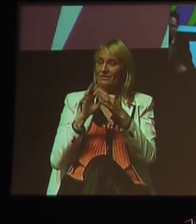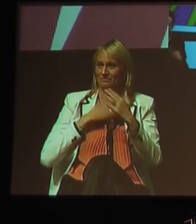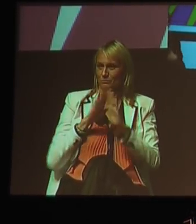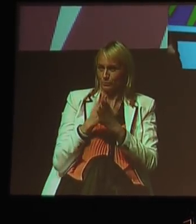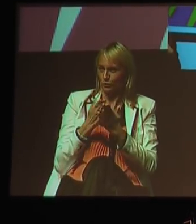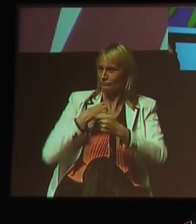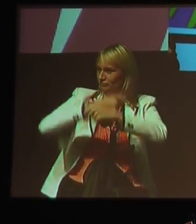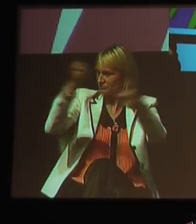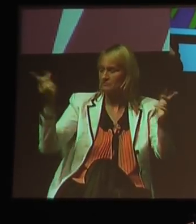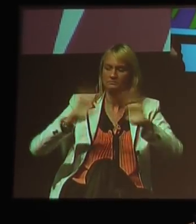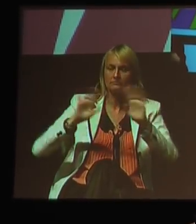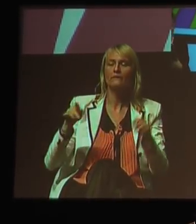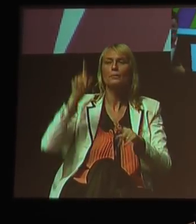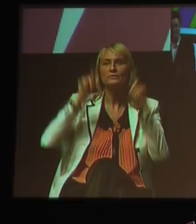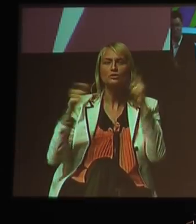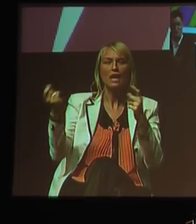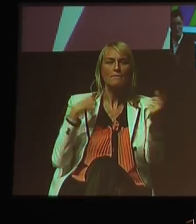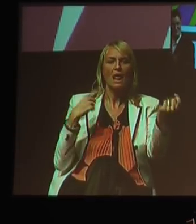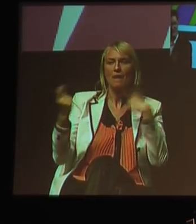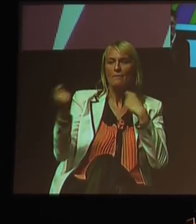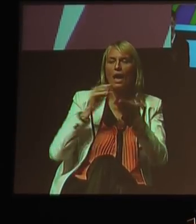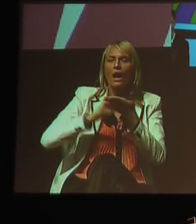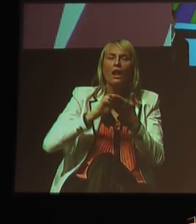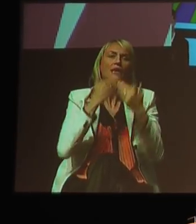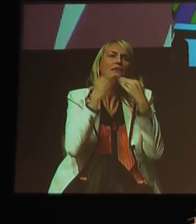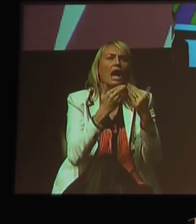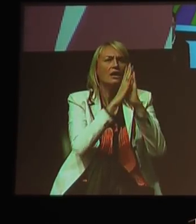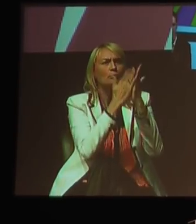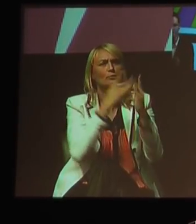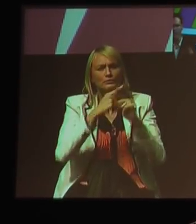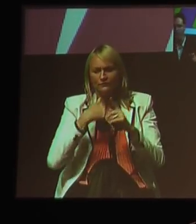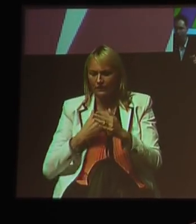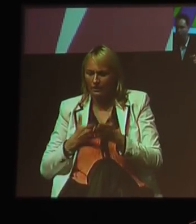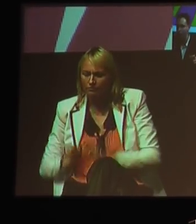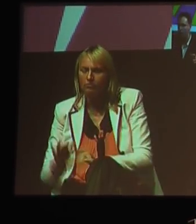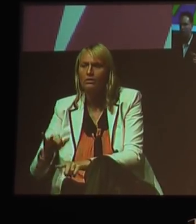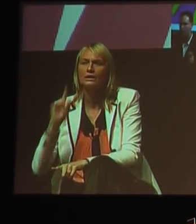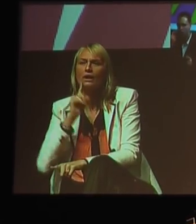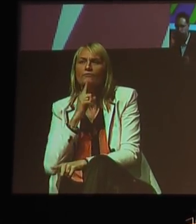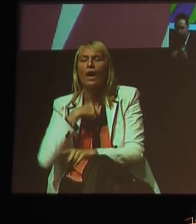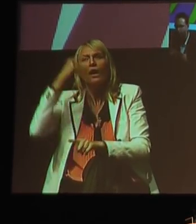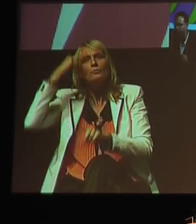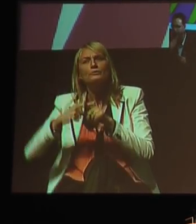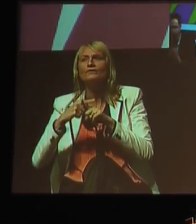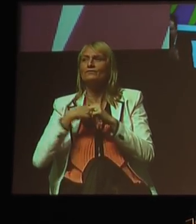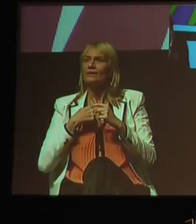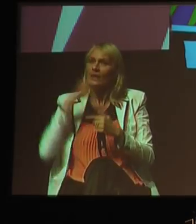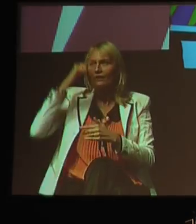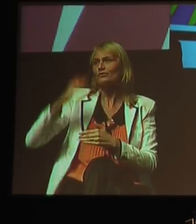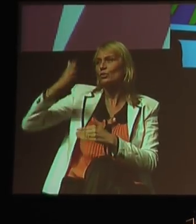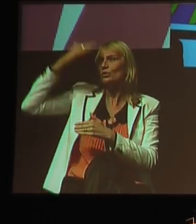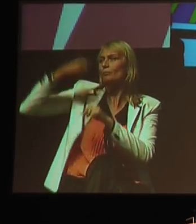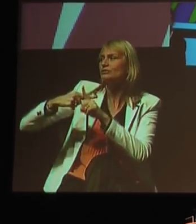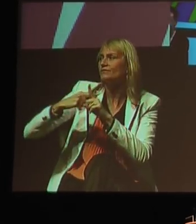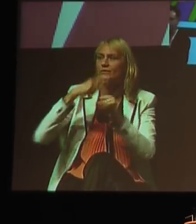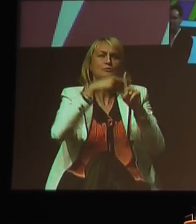das ist. Denn wir verändern nicht von heute bis morgen irgendwelche Köpfe, irgendwelche Predigmen. Und wir können